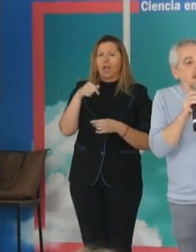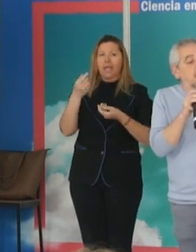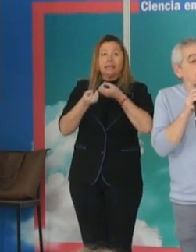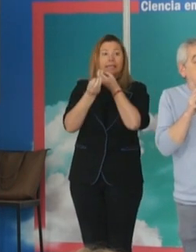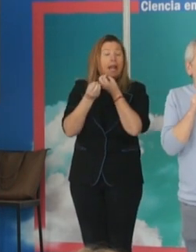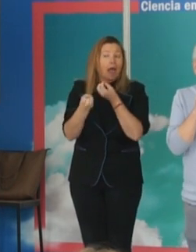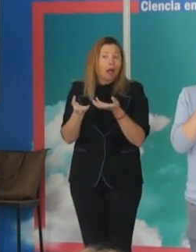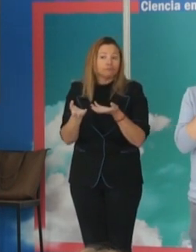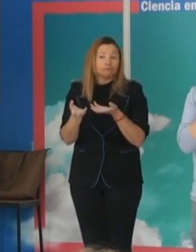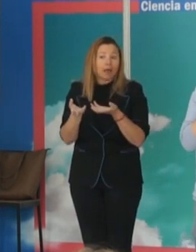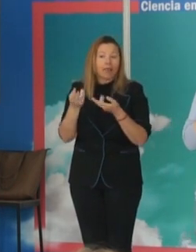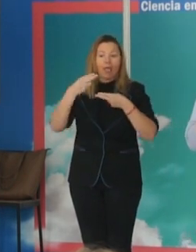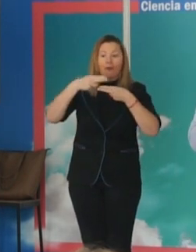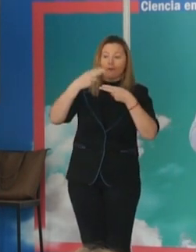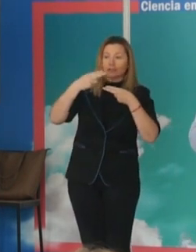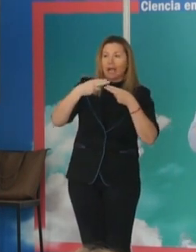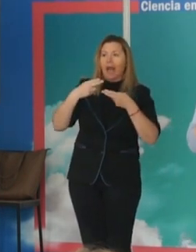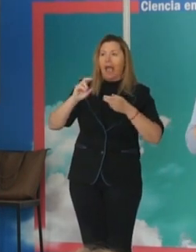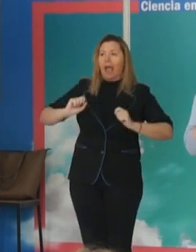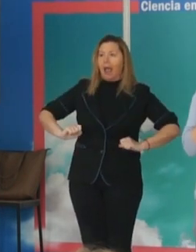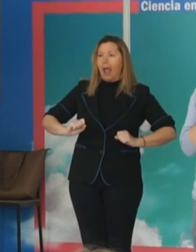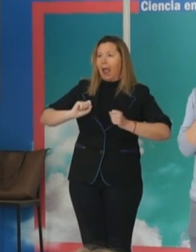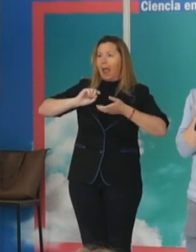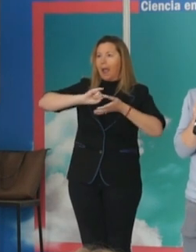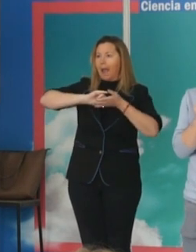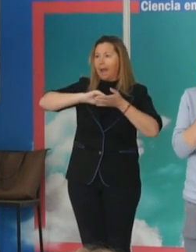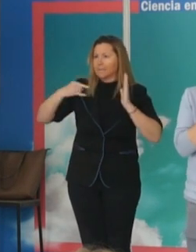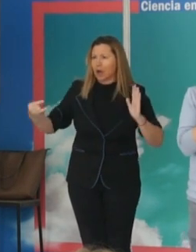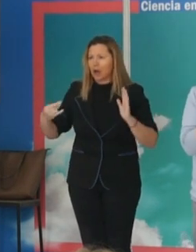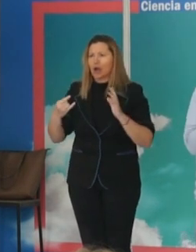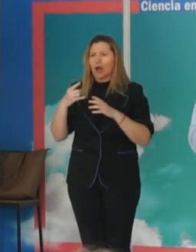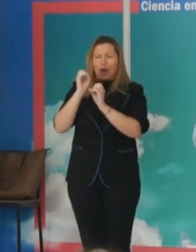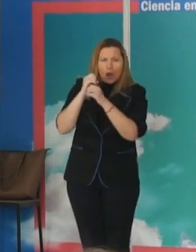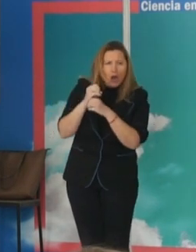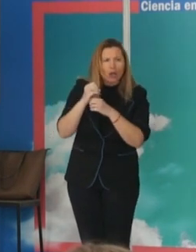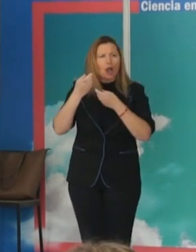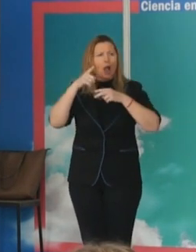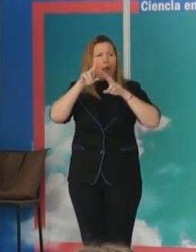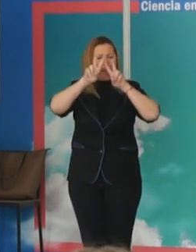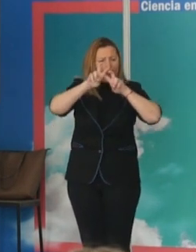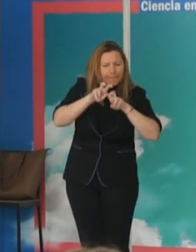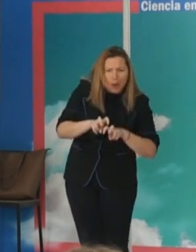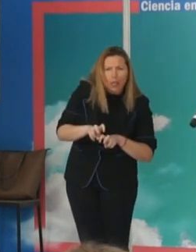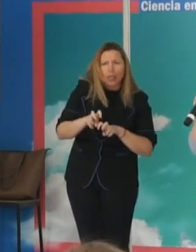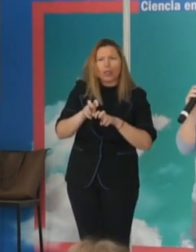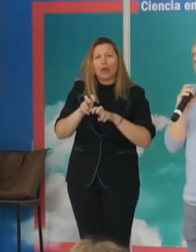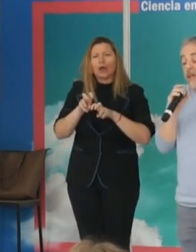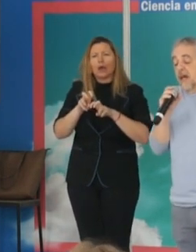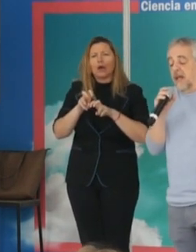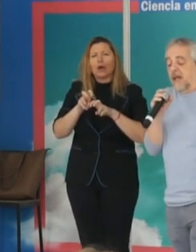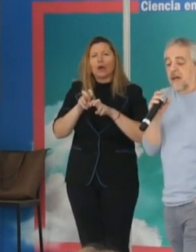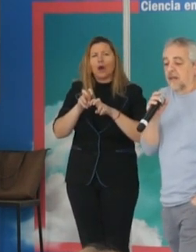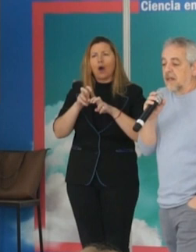charlas de fronteras biológicas, exploración espacial, exploración... También tú, cada vez que necesites un